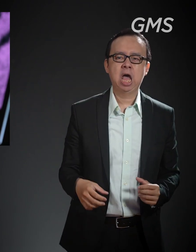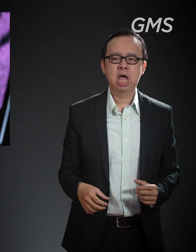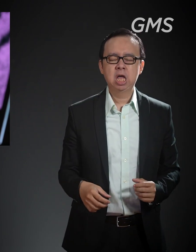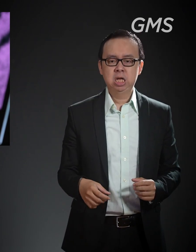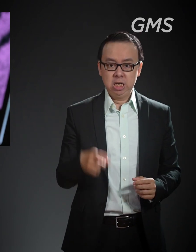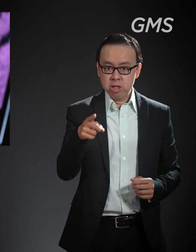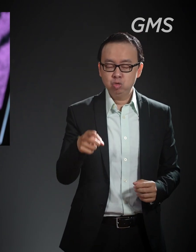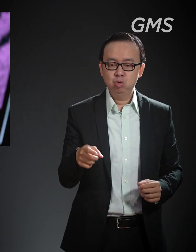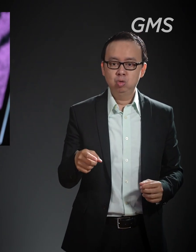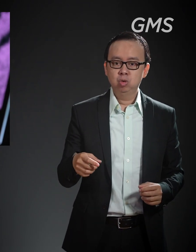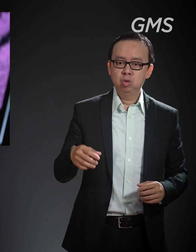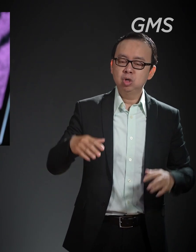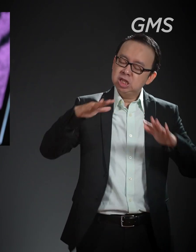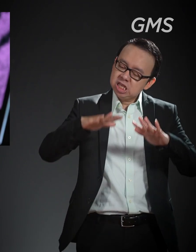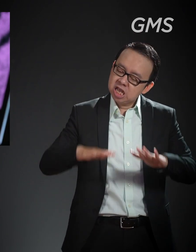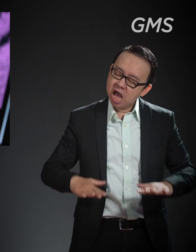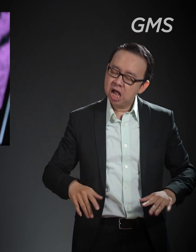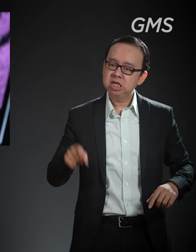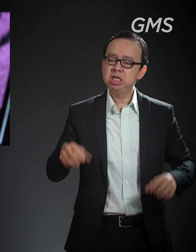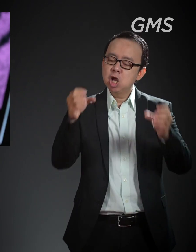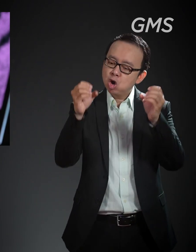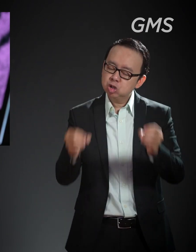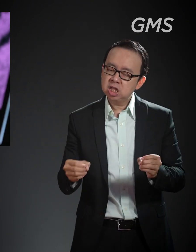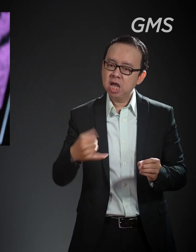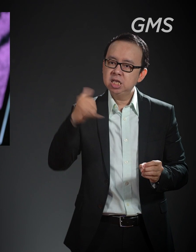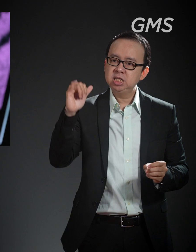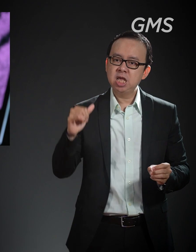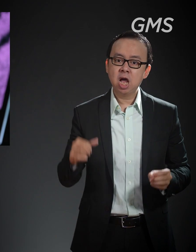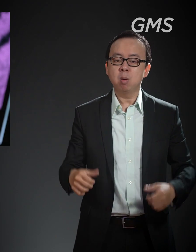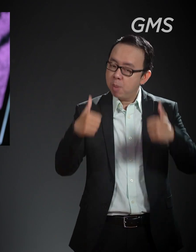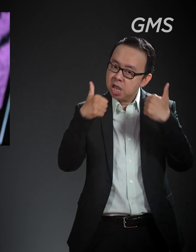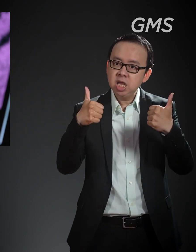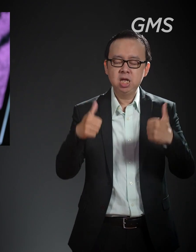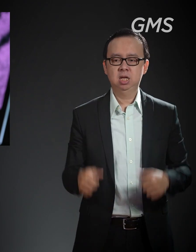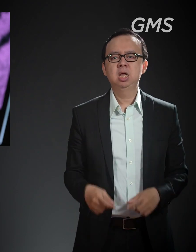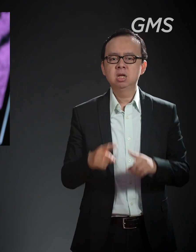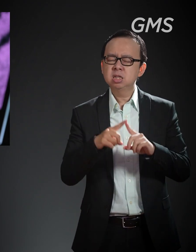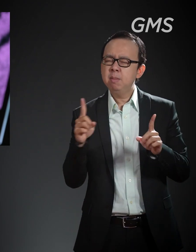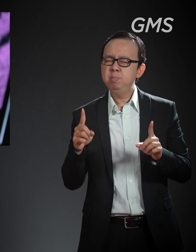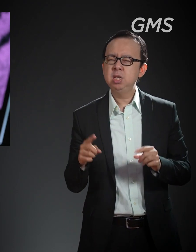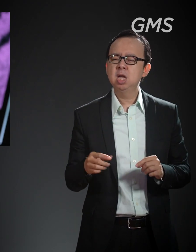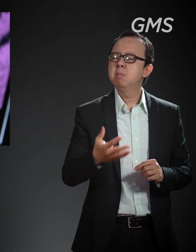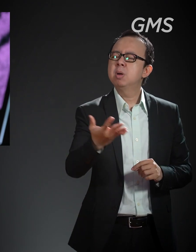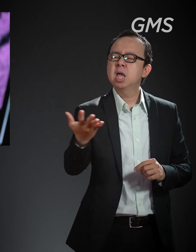sebuah kota yang sangat makmur. Korintus adalah sebuah kota yang sangat prosperous. Kota metropolitan di zaman